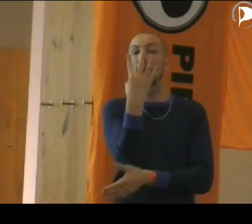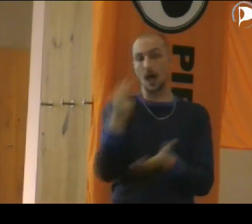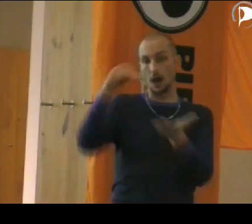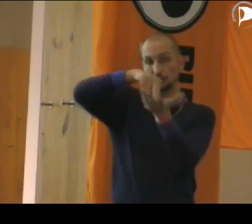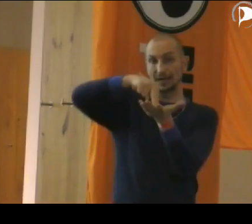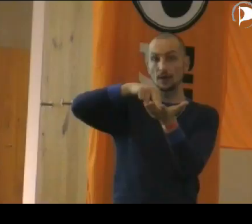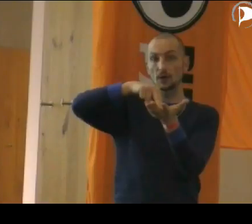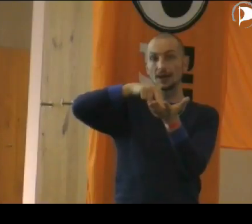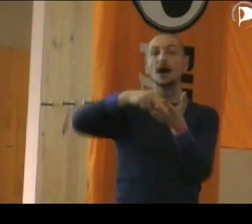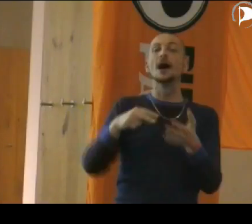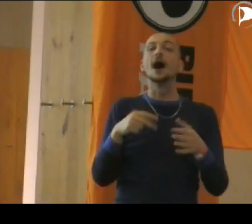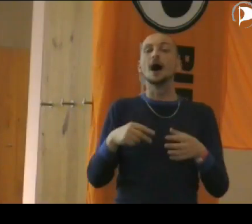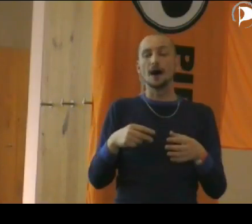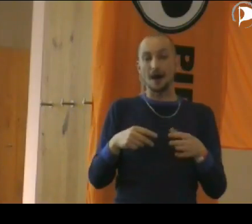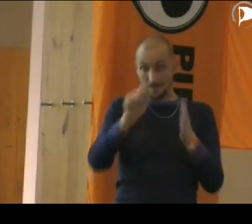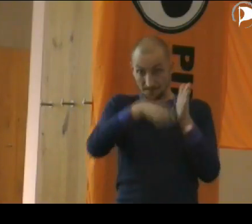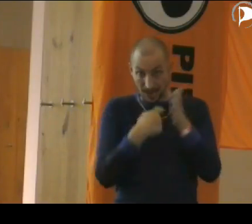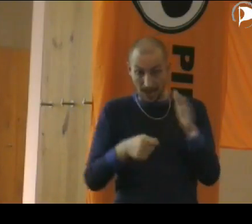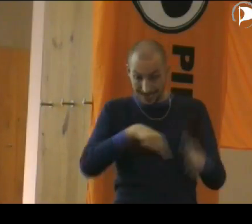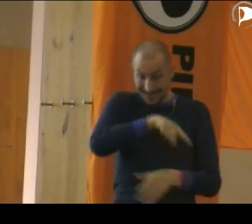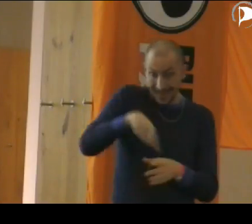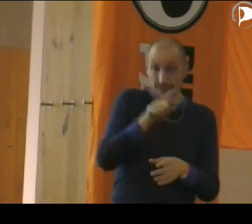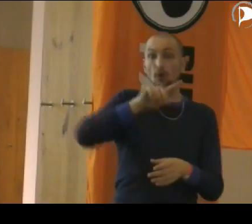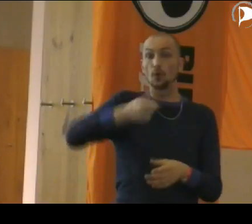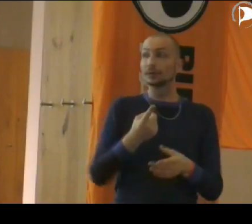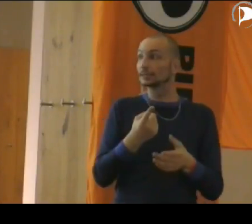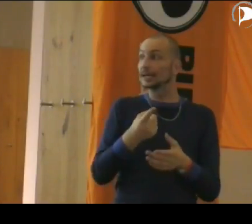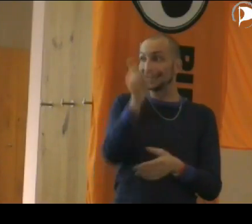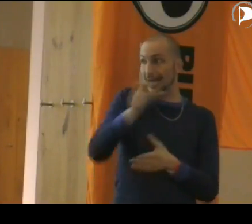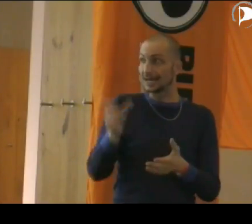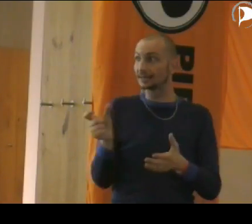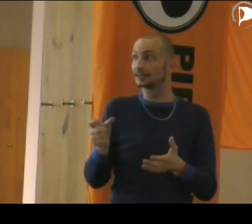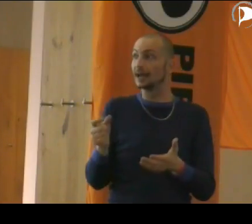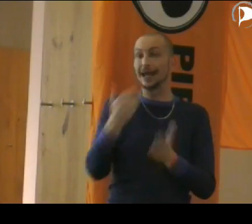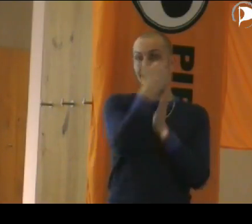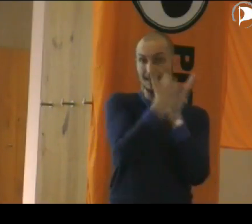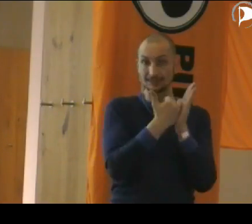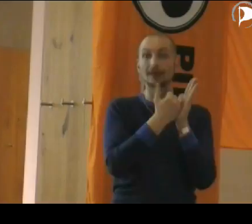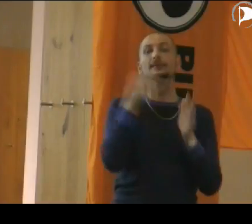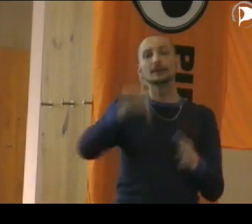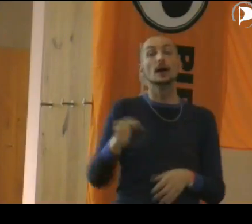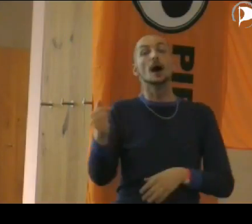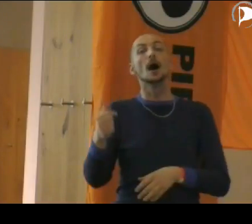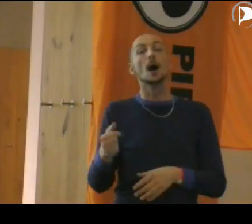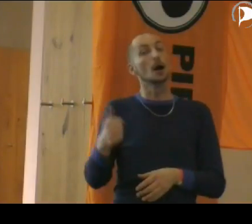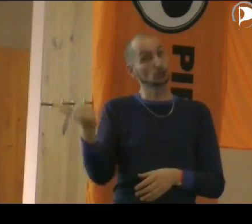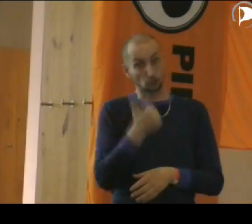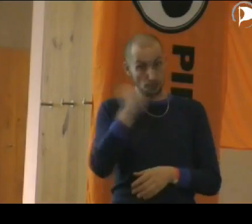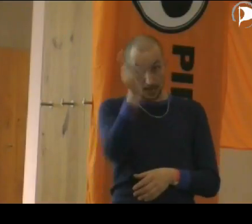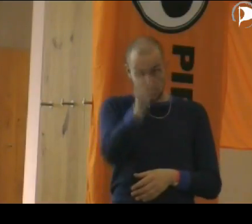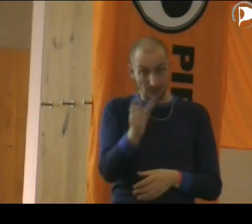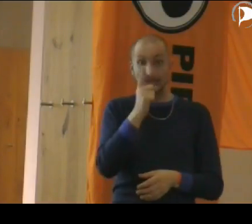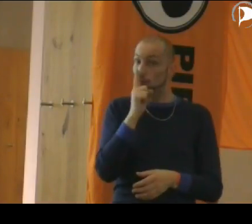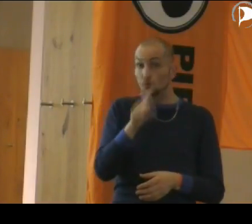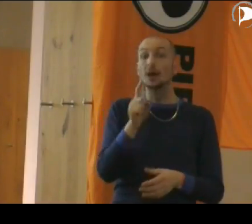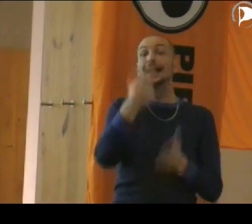für die landesliste wir haben da externe kandidaten gewählt kann ich nur sagen dass wirklich top leute und nicht nur auf listenplatz eins